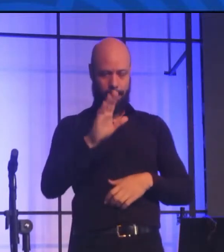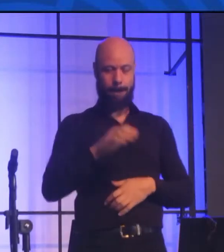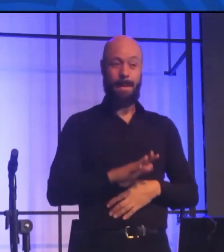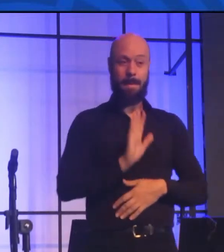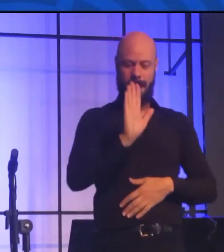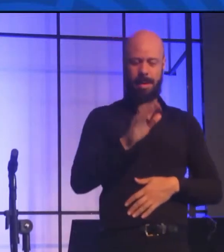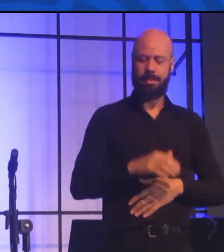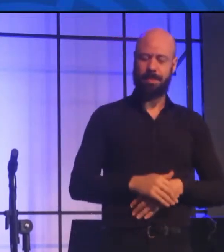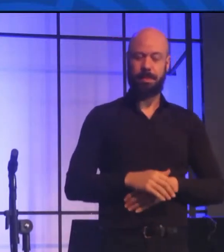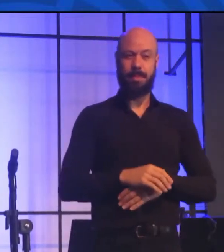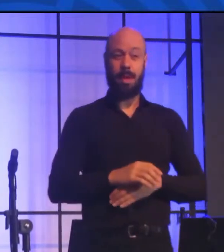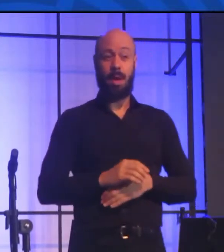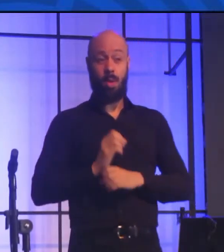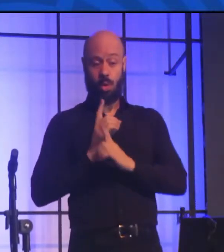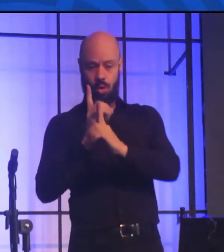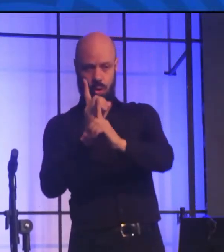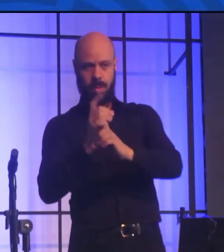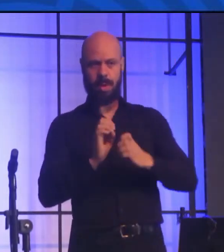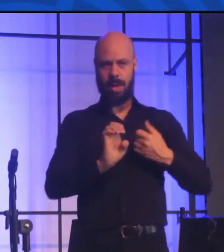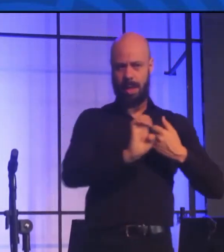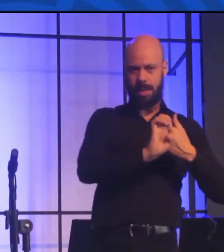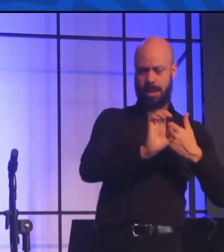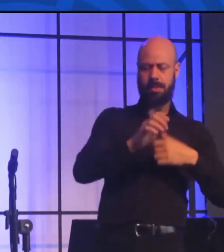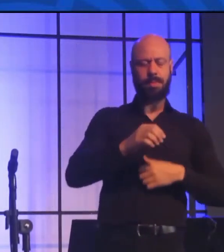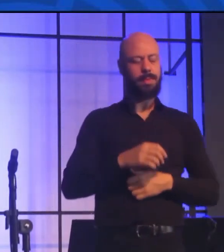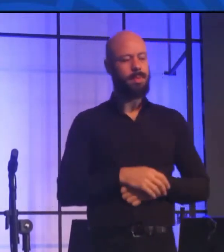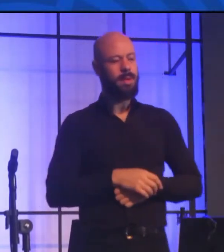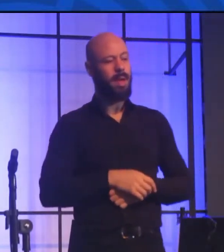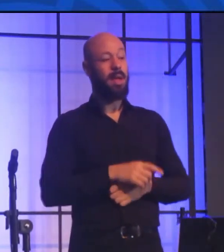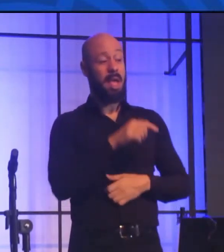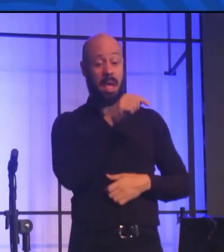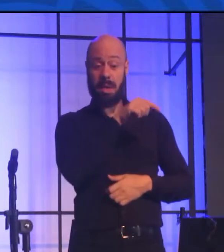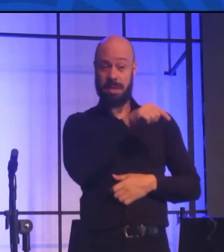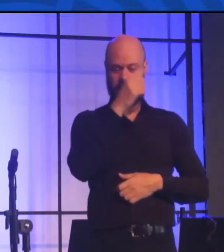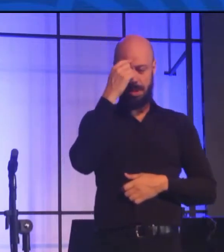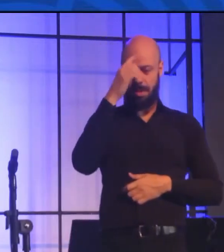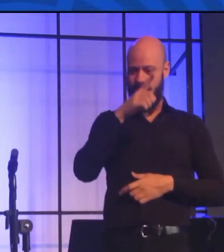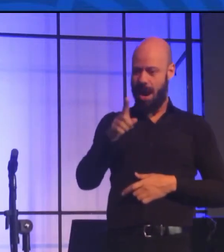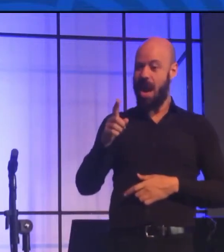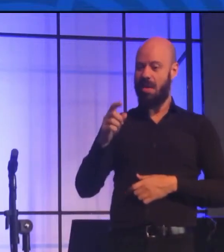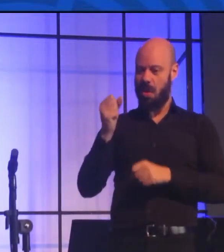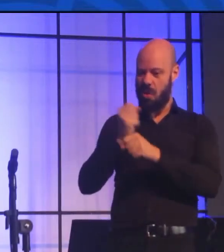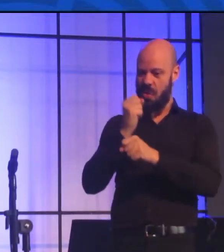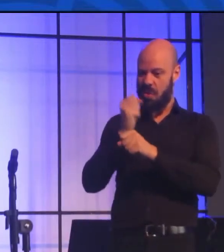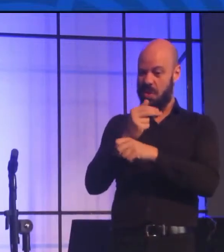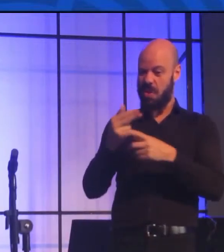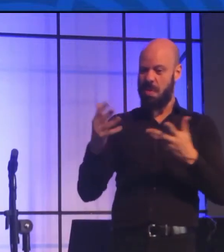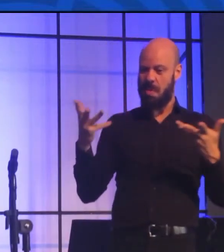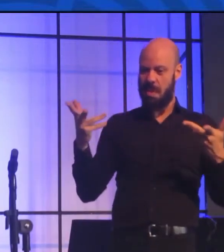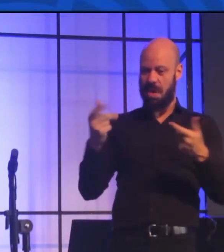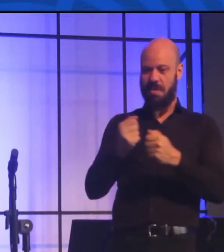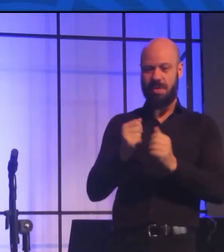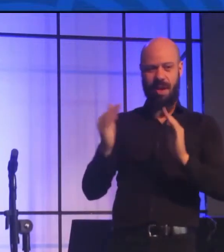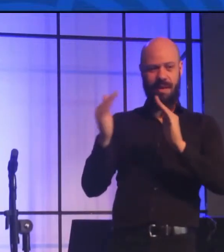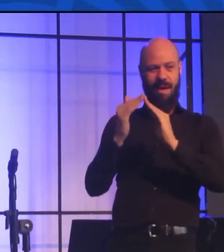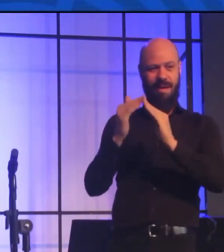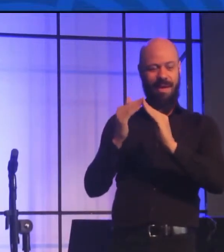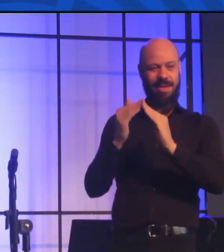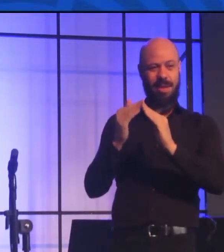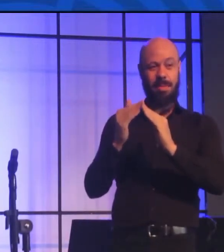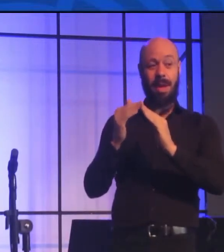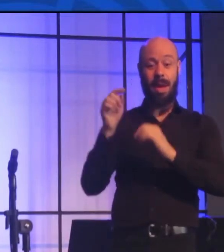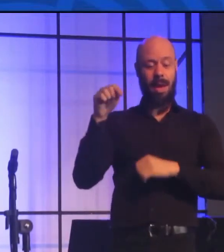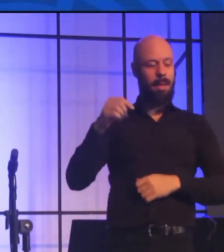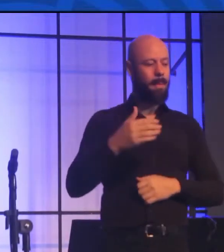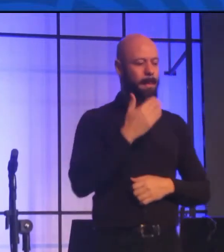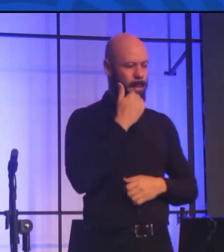para Deus, algo bom. Eles vão ampliar a escola dos profetas. Eles vão fazer algo e eles vão lá e pedem a bênção ao